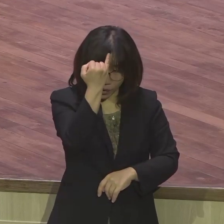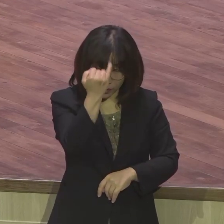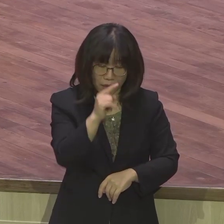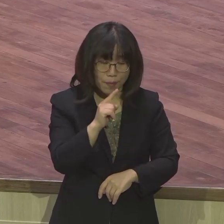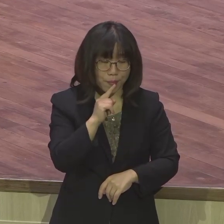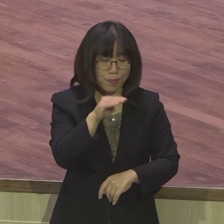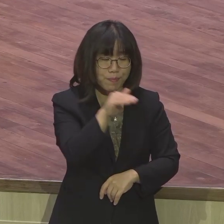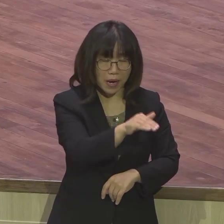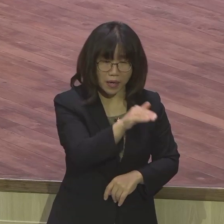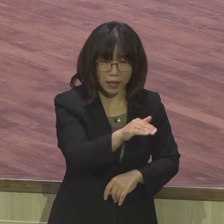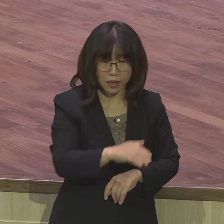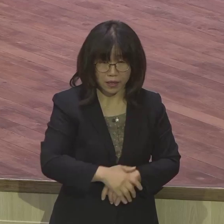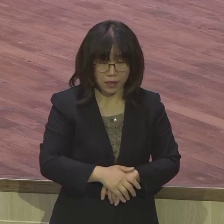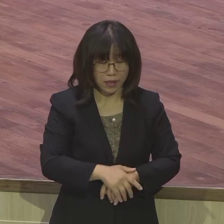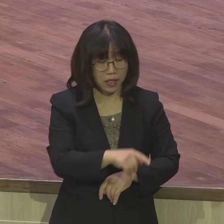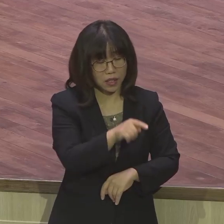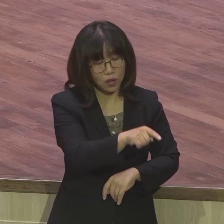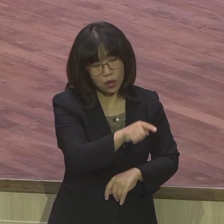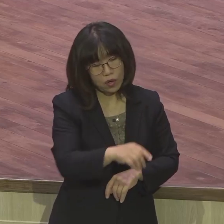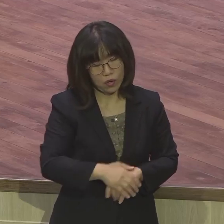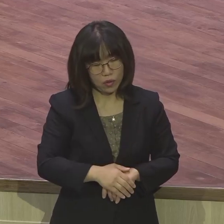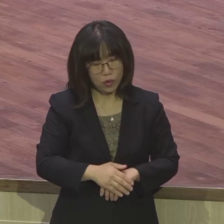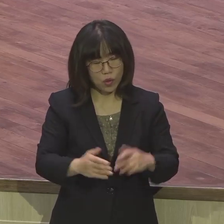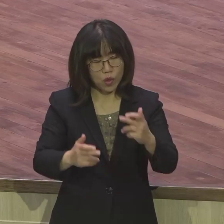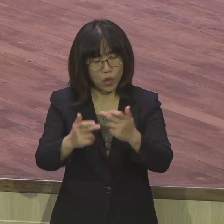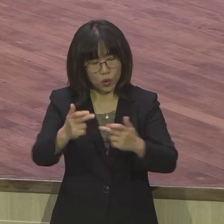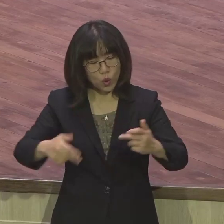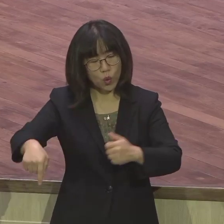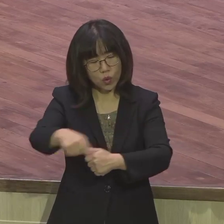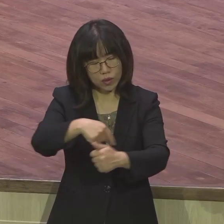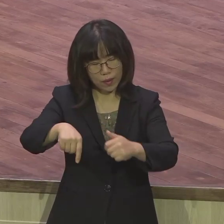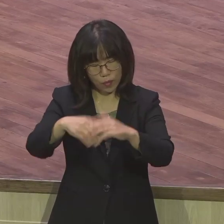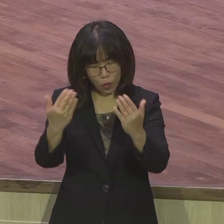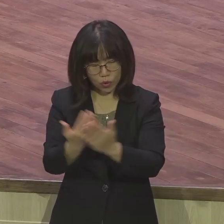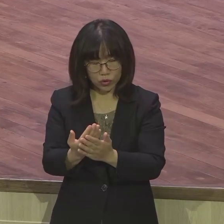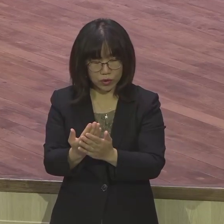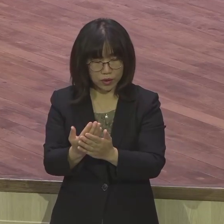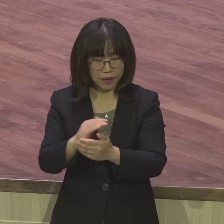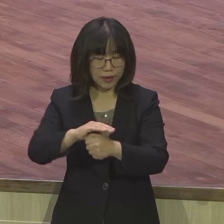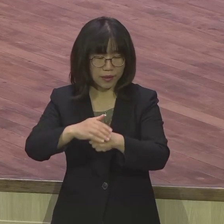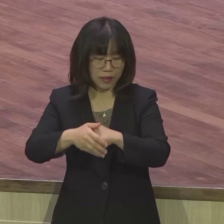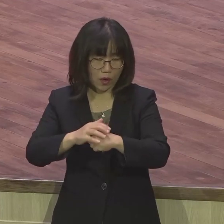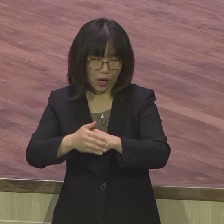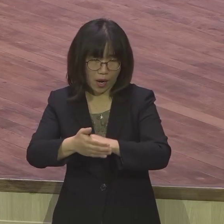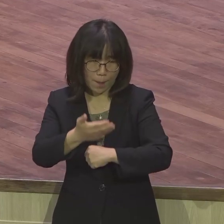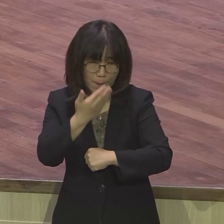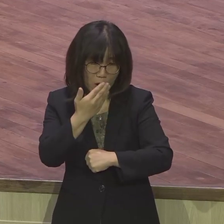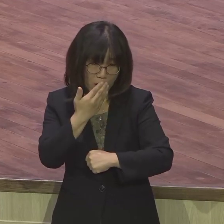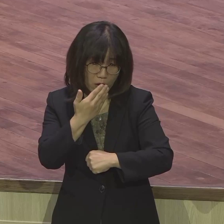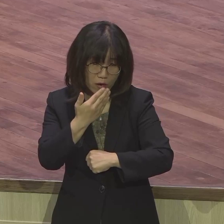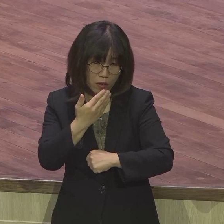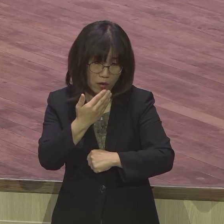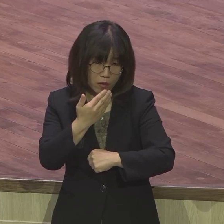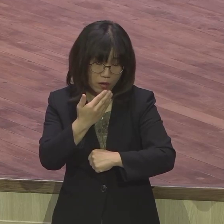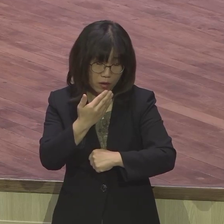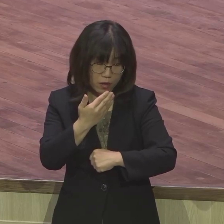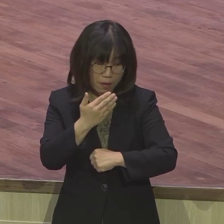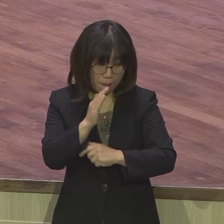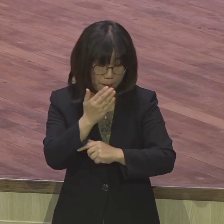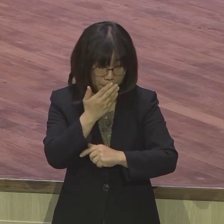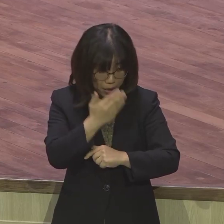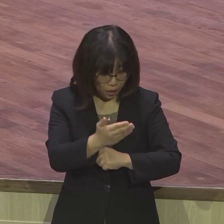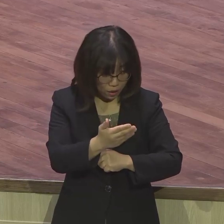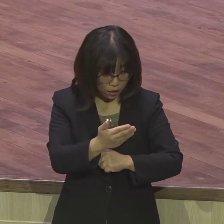하나님이 동산에 있는 모든 나무는 따먹되 중앙에 있는 나무는 따먹지 말라 그랬지. 이렇게 얘기해야